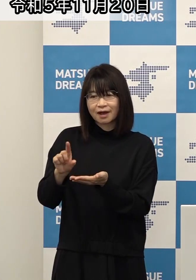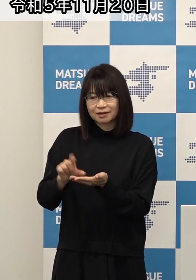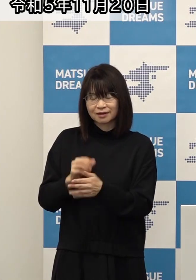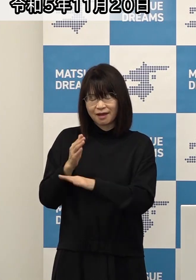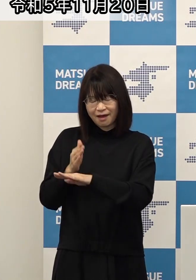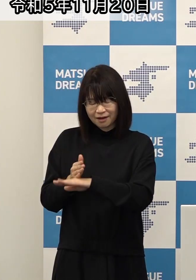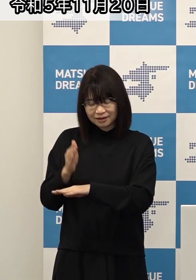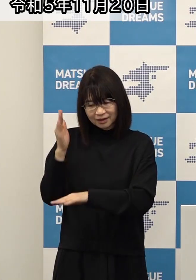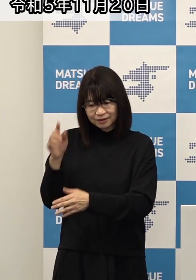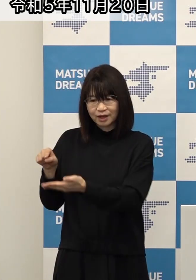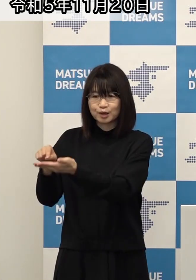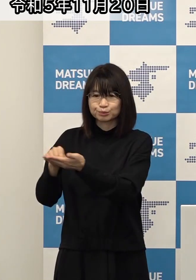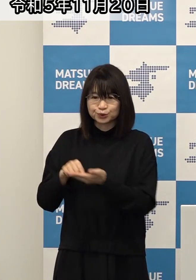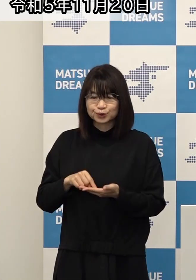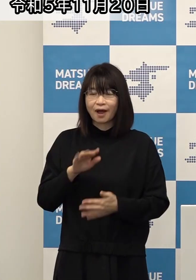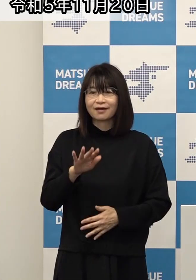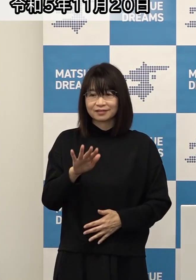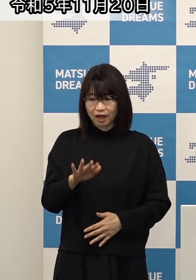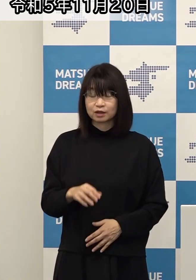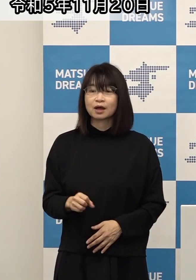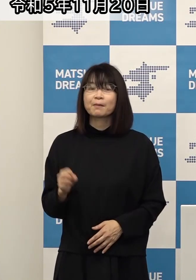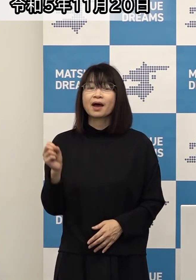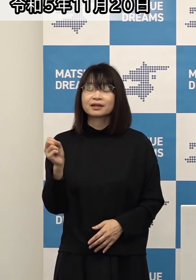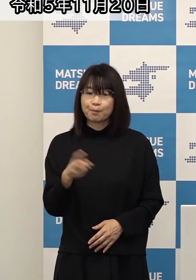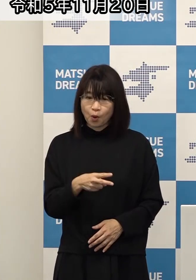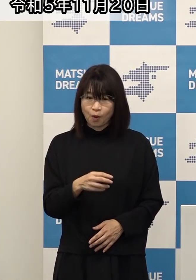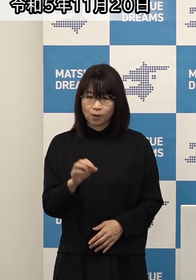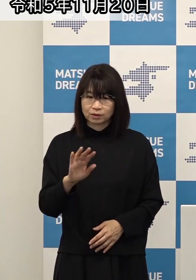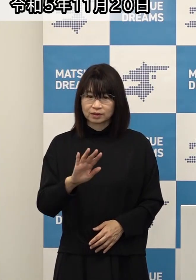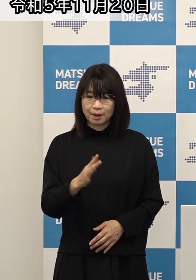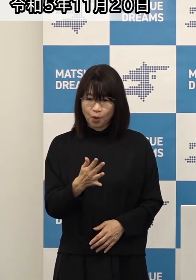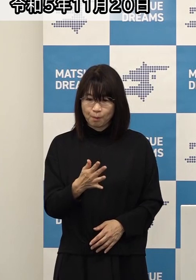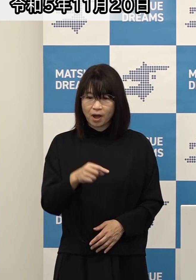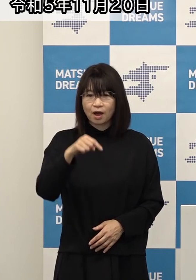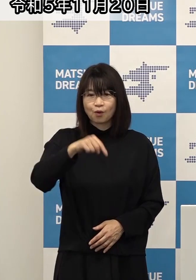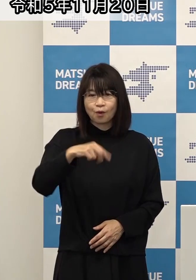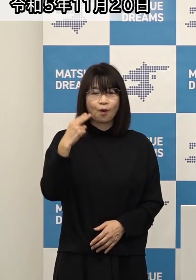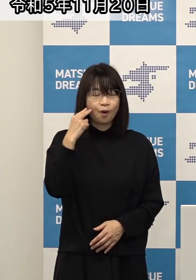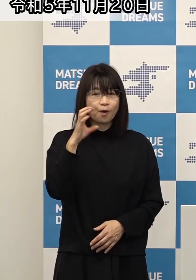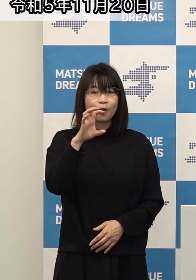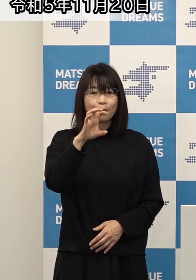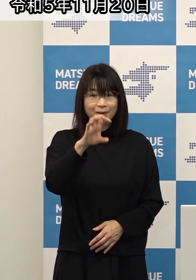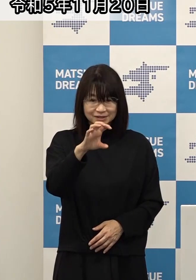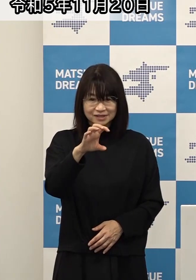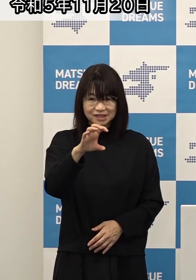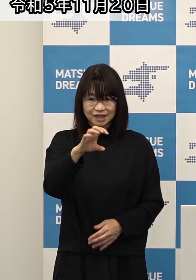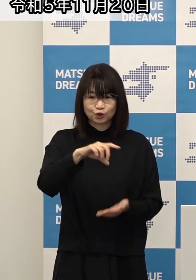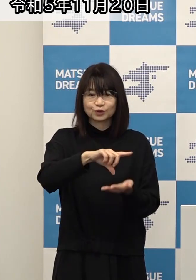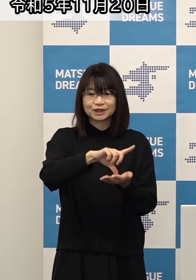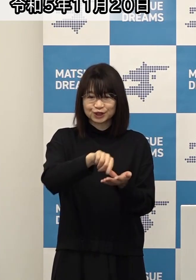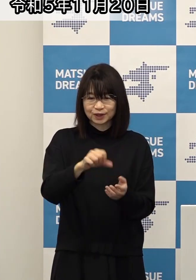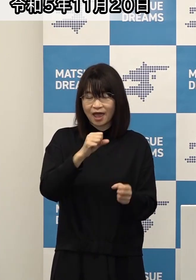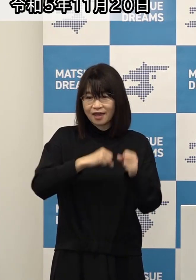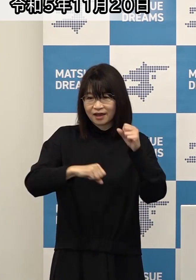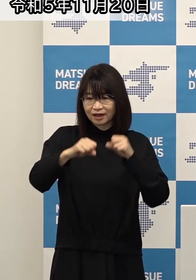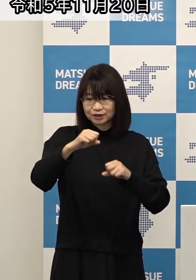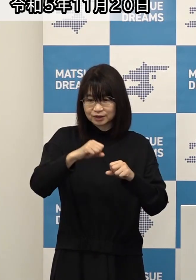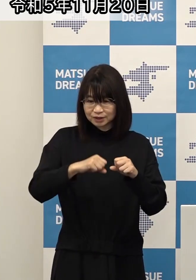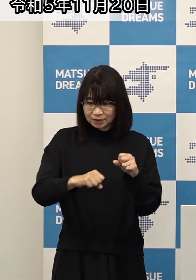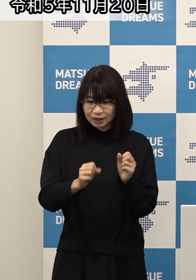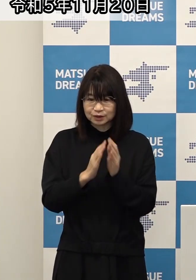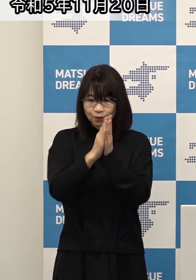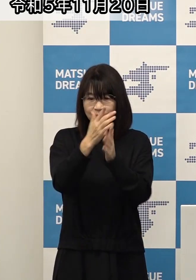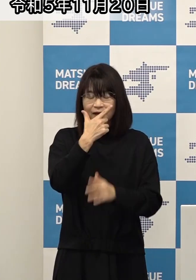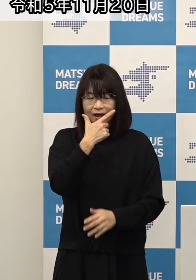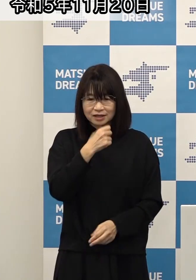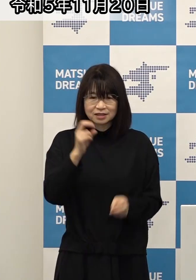ただいております。で、一方で地元この、松江島根においてですね、活躍してほしいというふうに思っていらっしゃる企業さん、ス